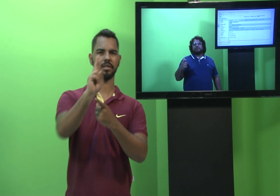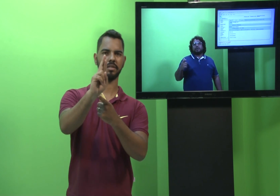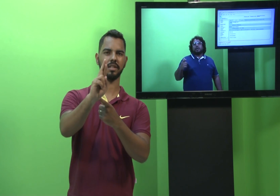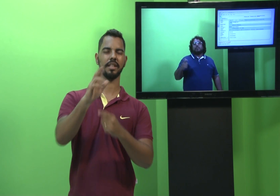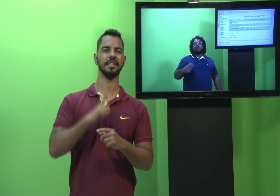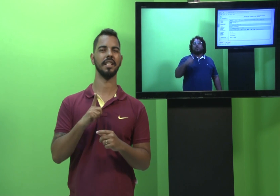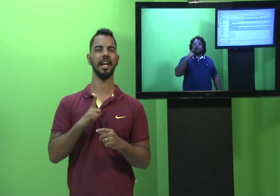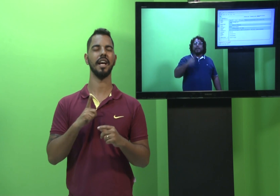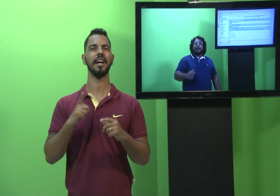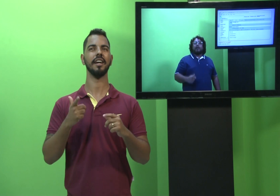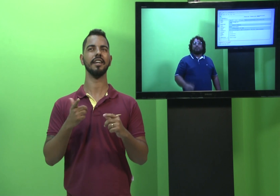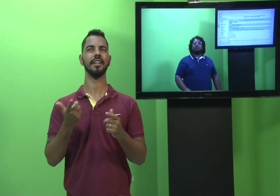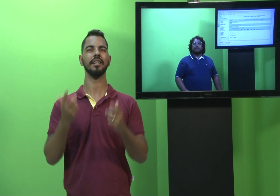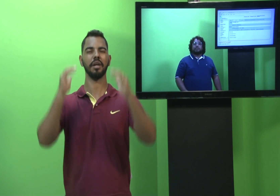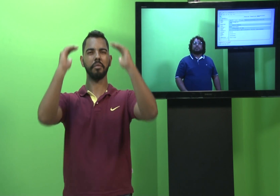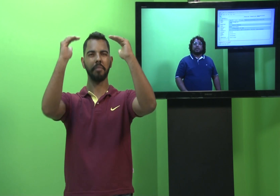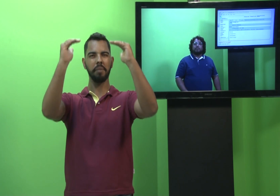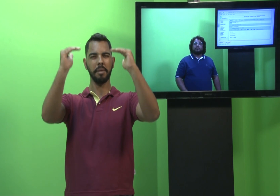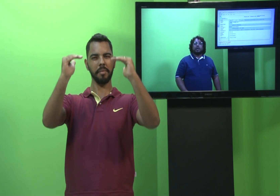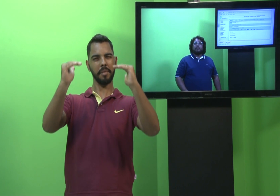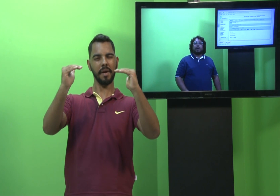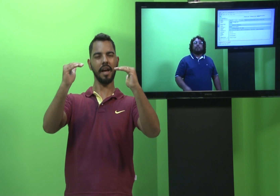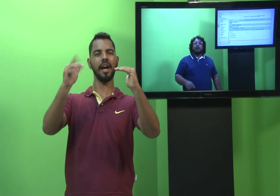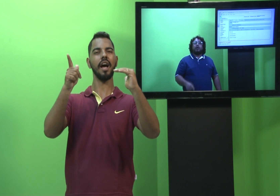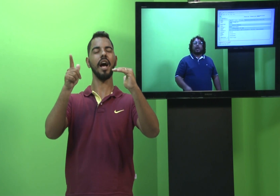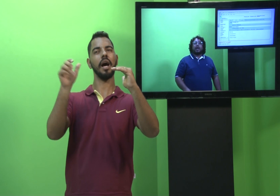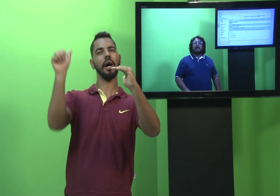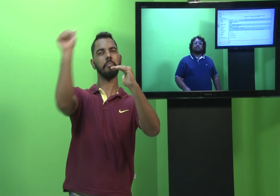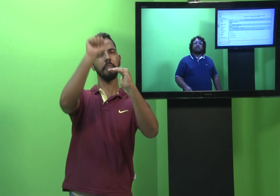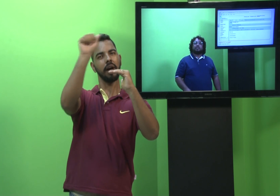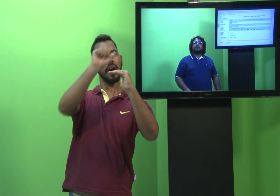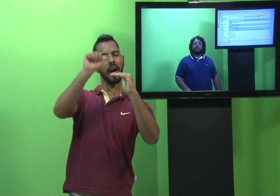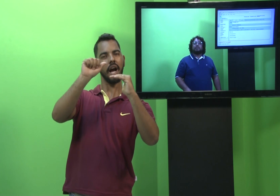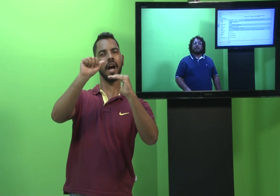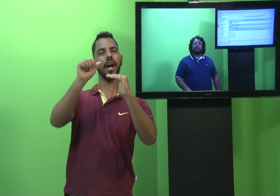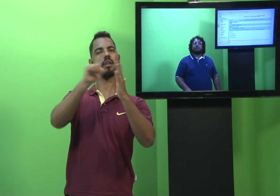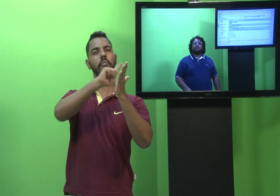níveis. Procure apagar alguns desses símbolos para melhorar a estética da mensagem.